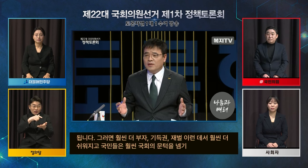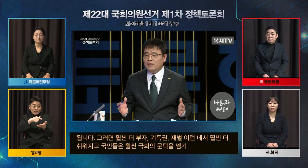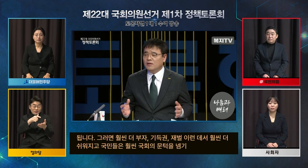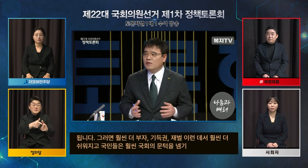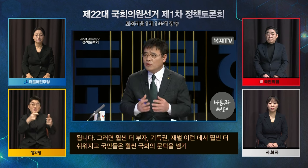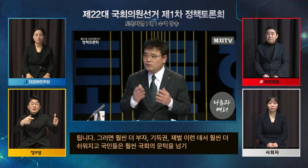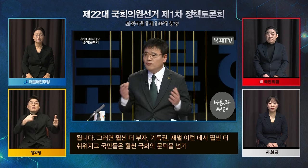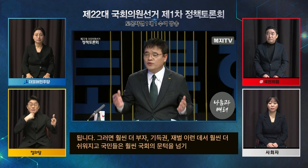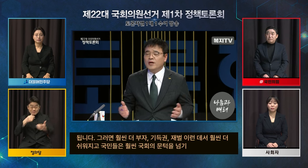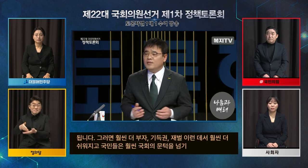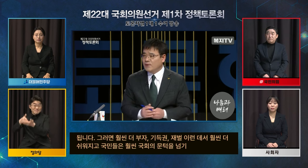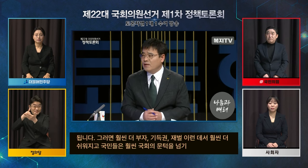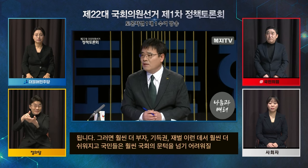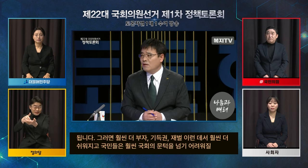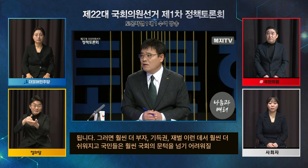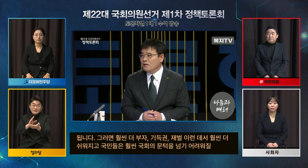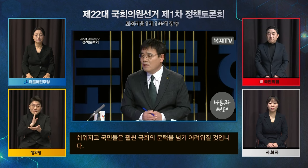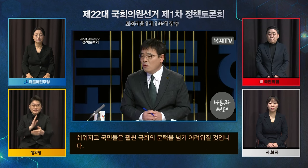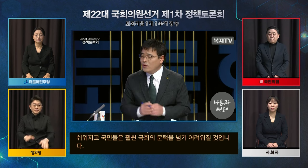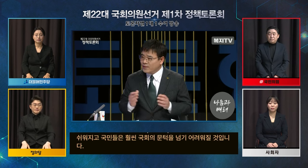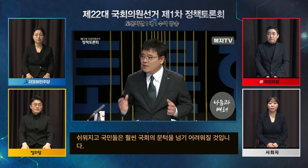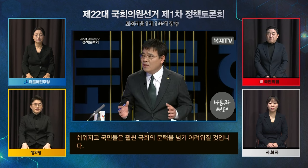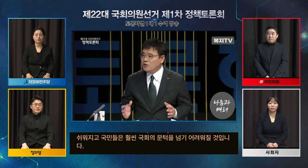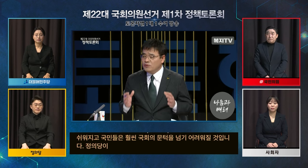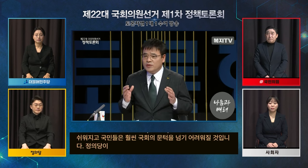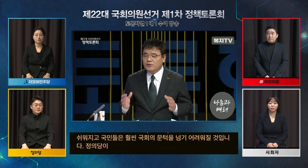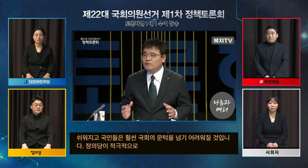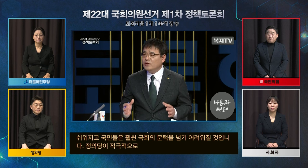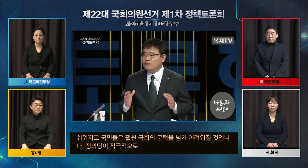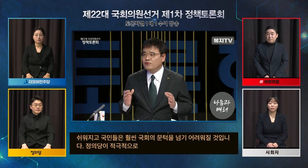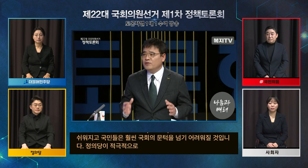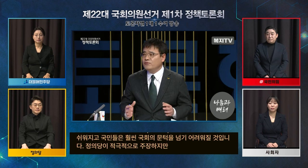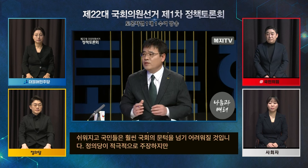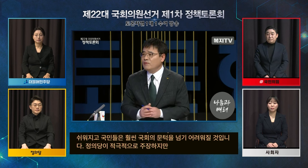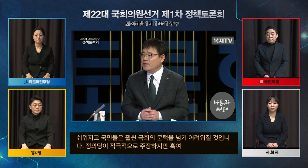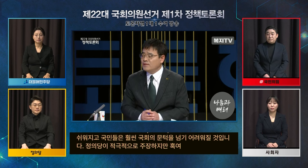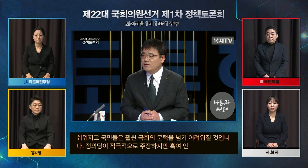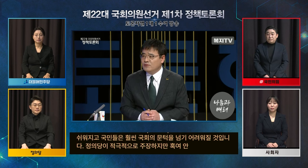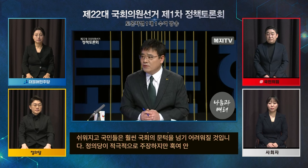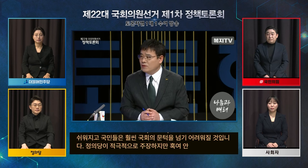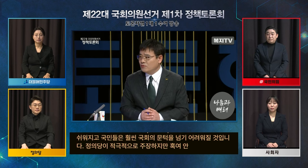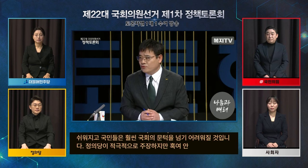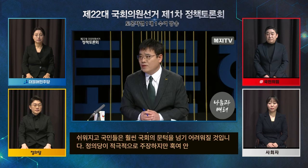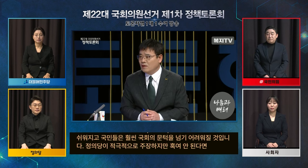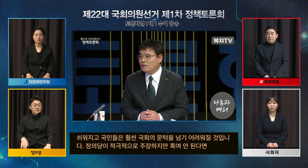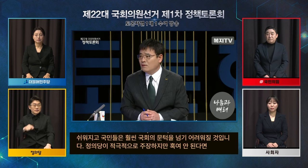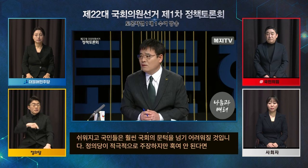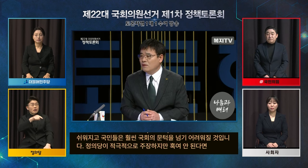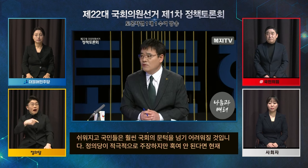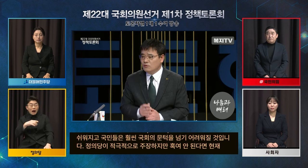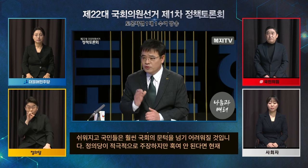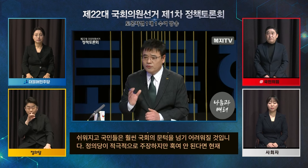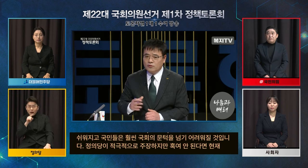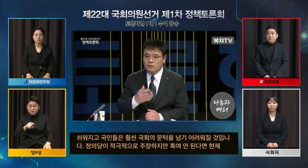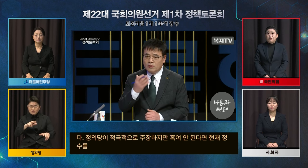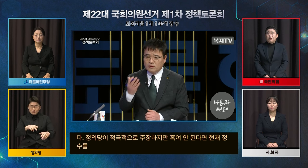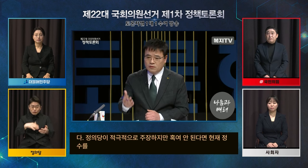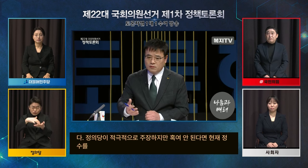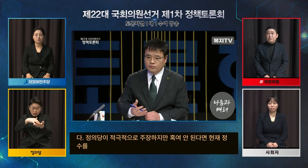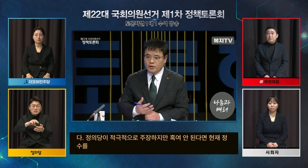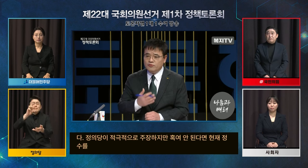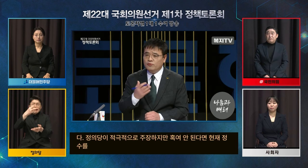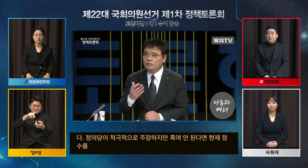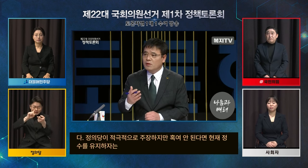정의당이 적극적으로 주장하지만 혹이 안 된다면 현재의 정수라도 유지할 수 있는 제도를 만들다는 것이 정의당의 주장이에요. 의석수를,